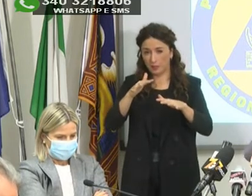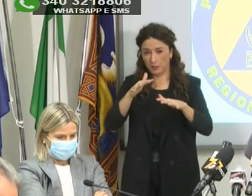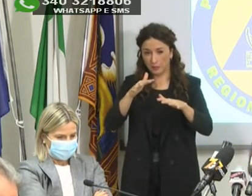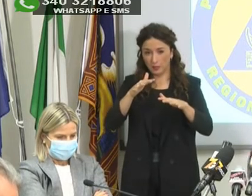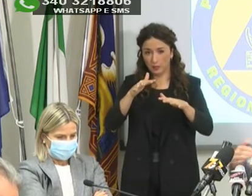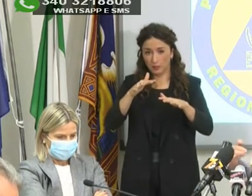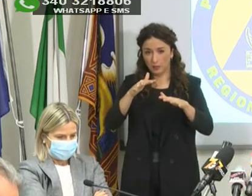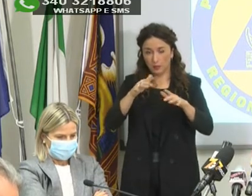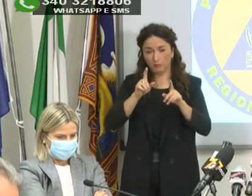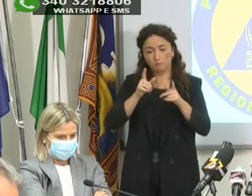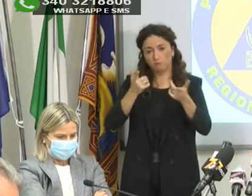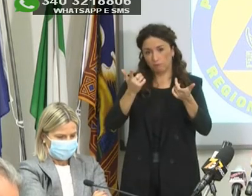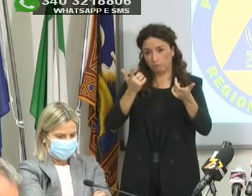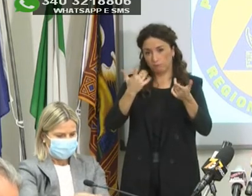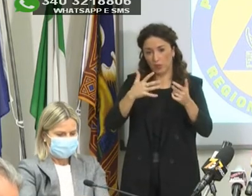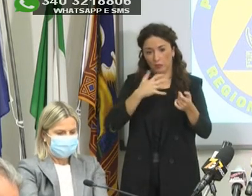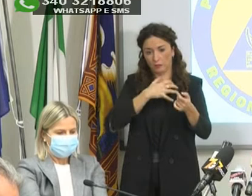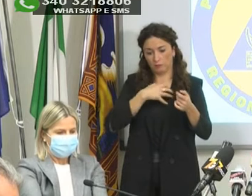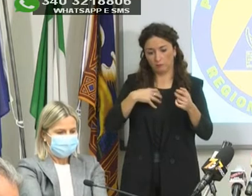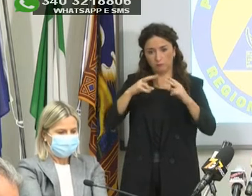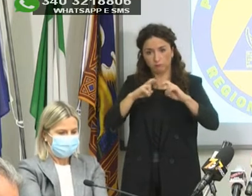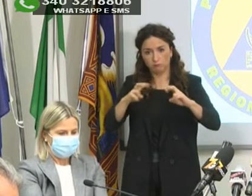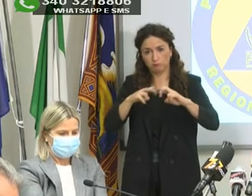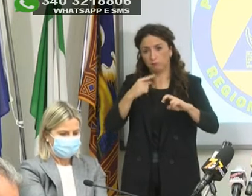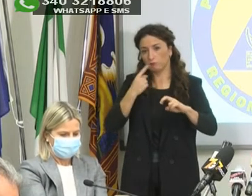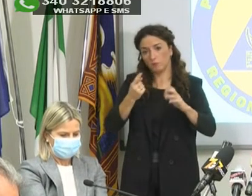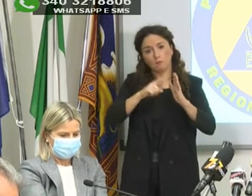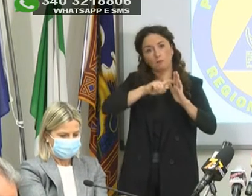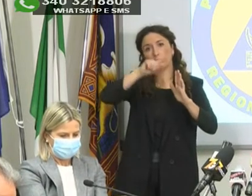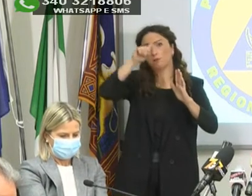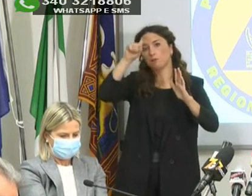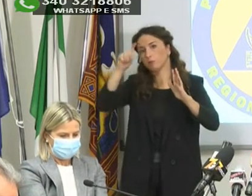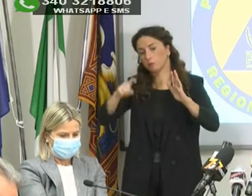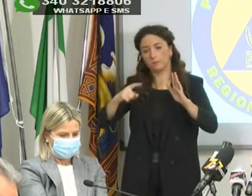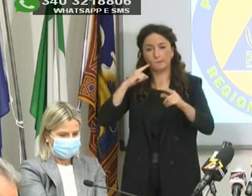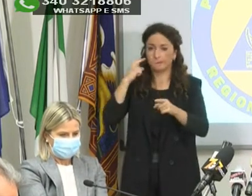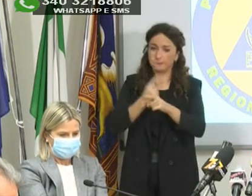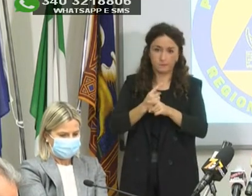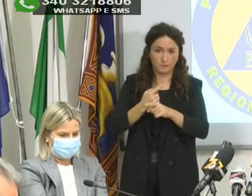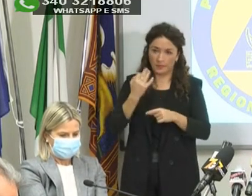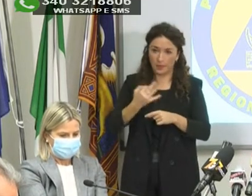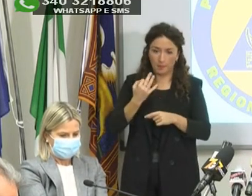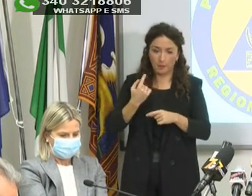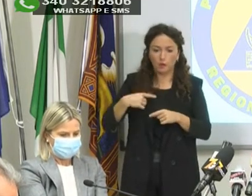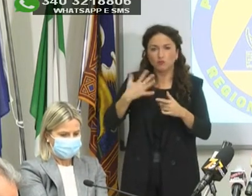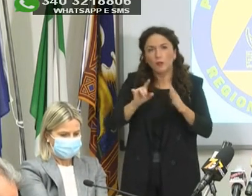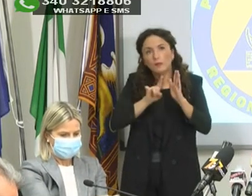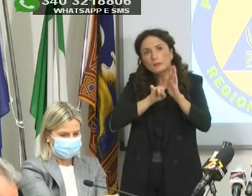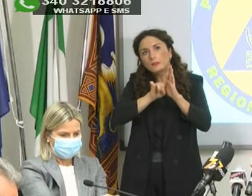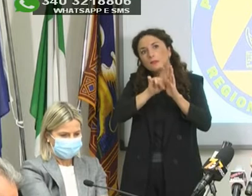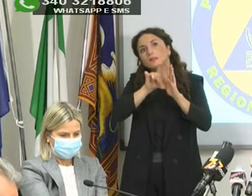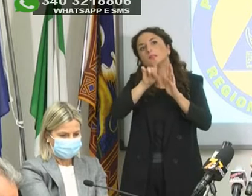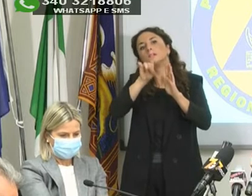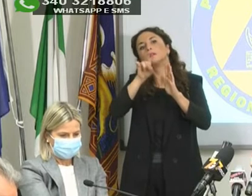come evidenza scientifica in tutte le curve mondiali, Noi ne abbiamo già fatto un pezzetto e vedremo